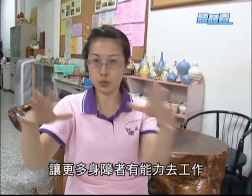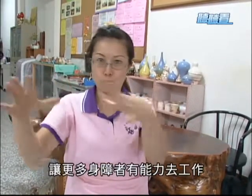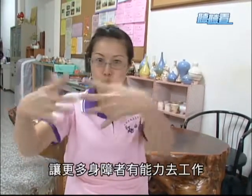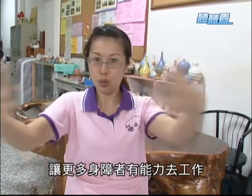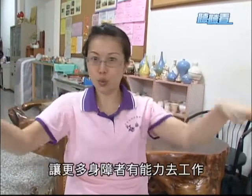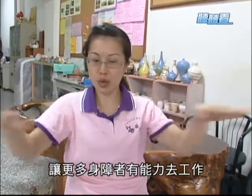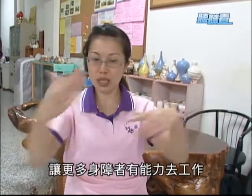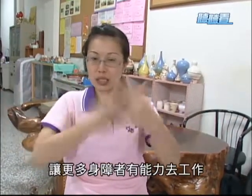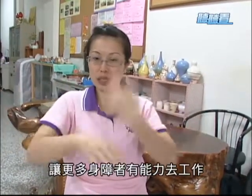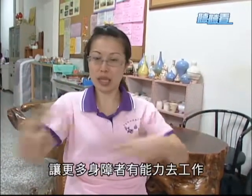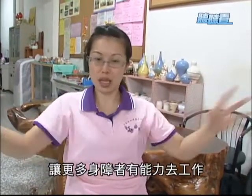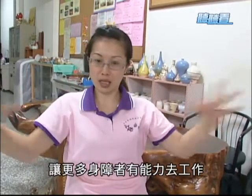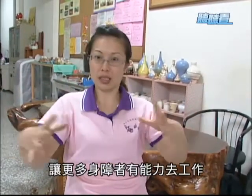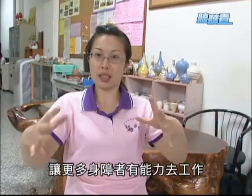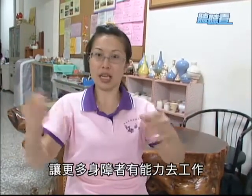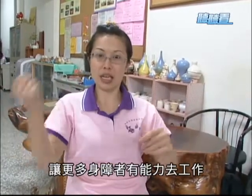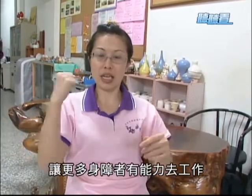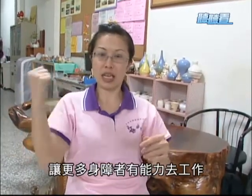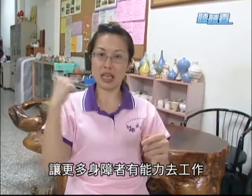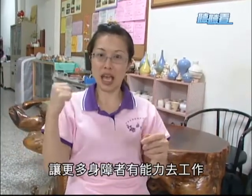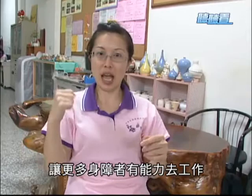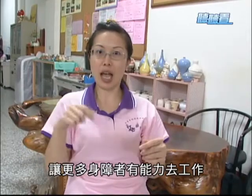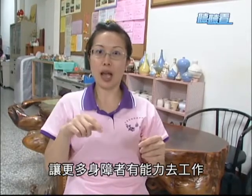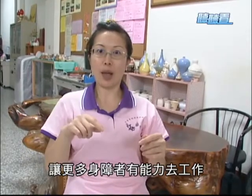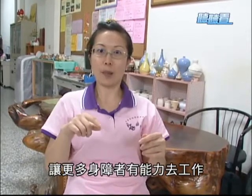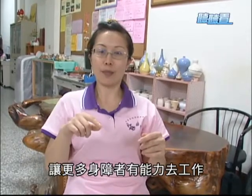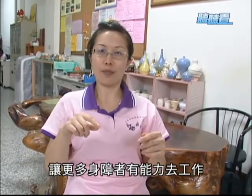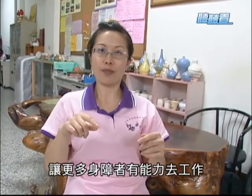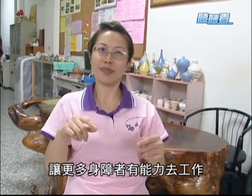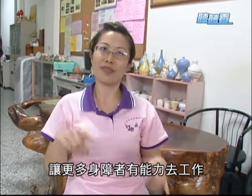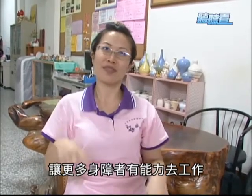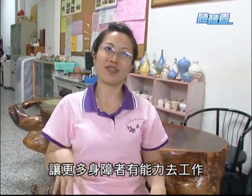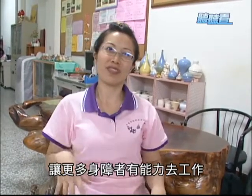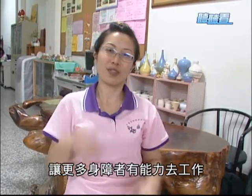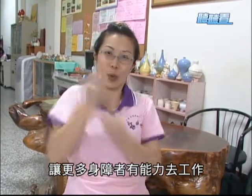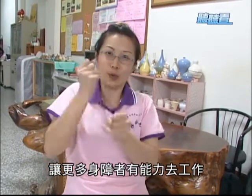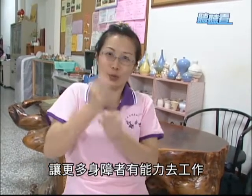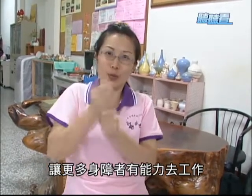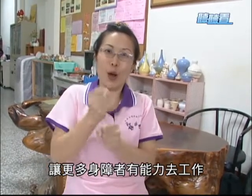让更多身障者有能力去工作，